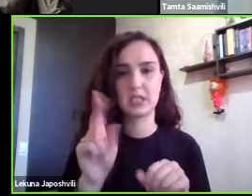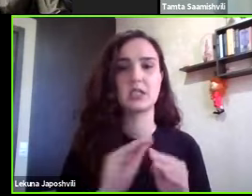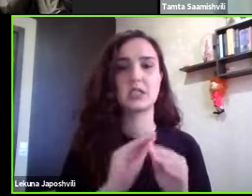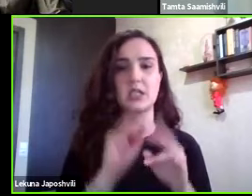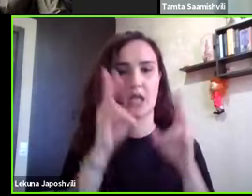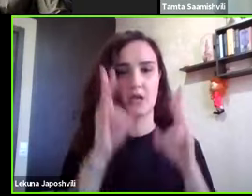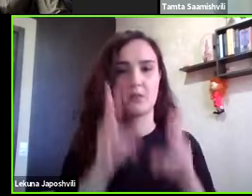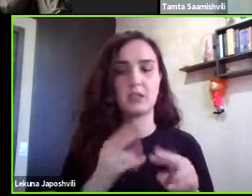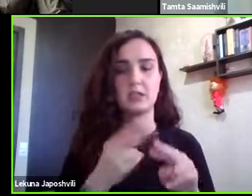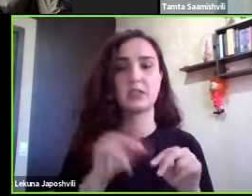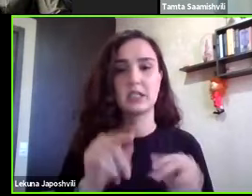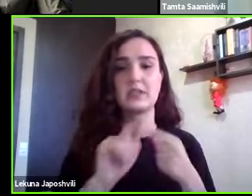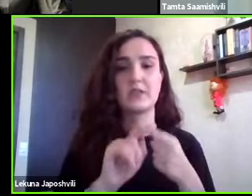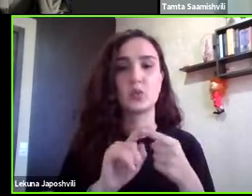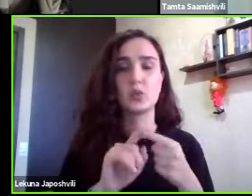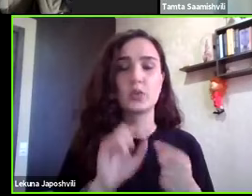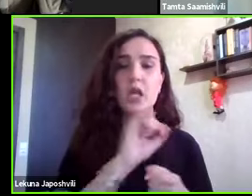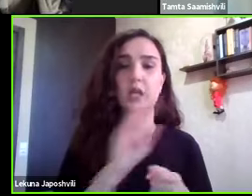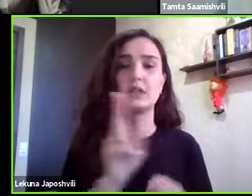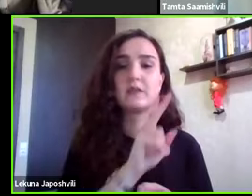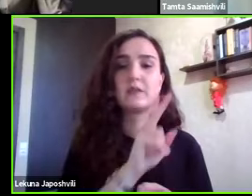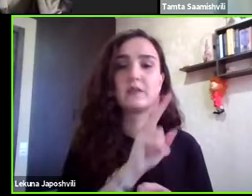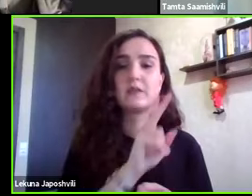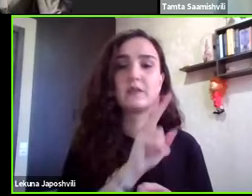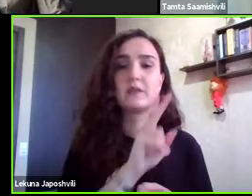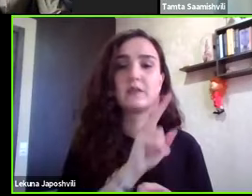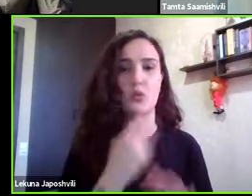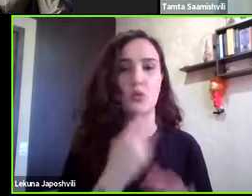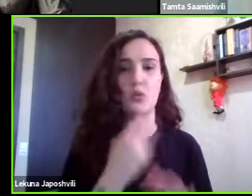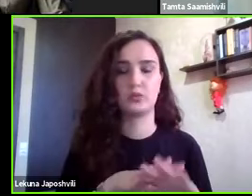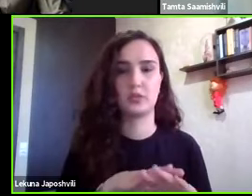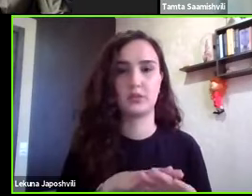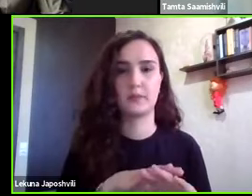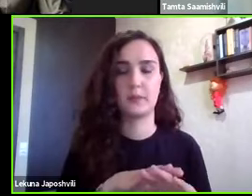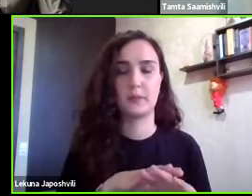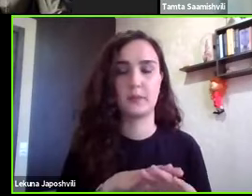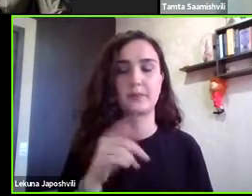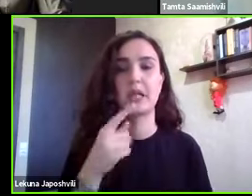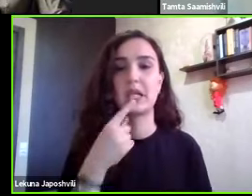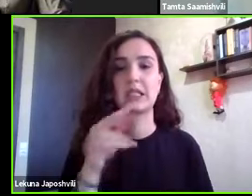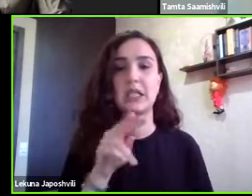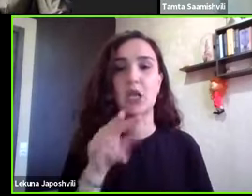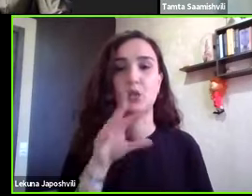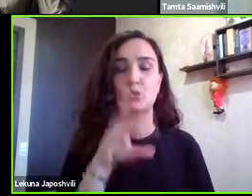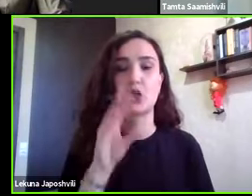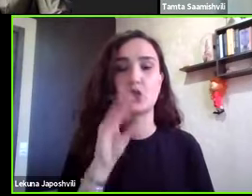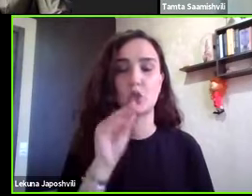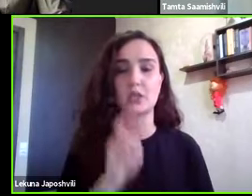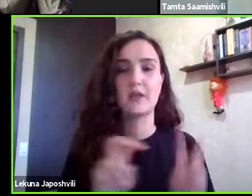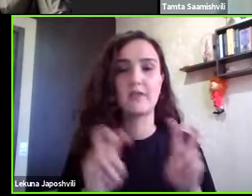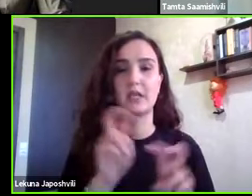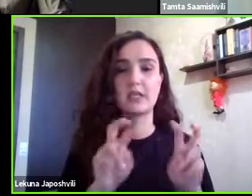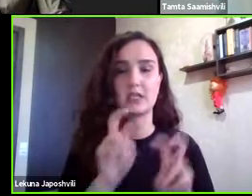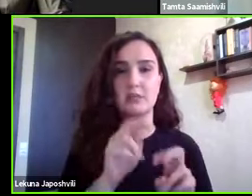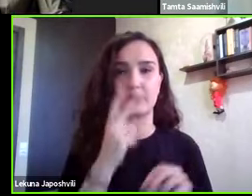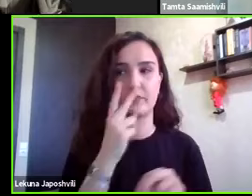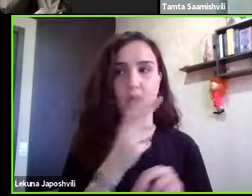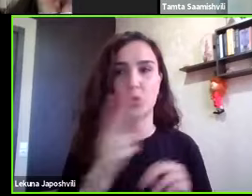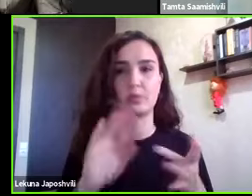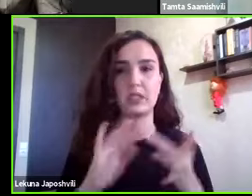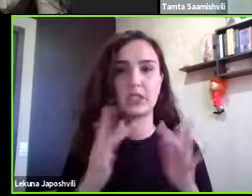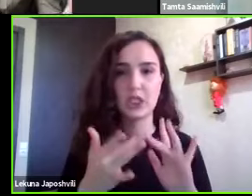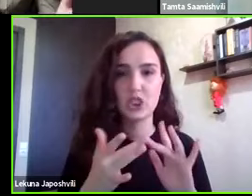დაემართათ ეს ვირუსი, ან და რომელთაც ძალიან გაურთულდათ. ხა ლიტერატურაში, როდესაც ვეძებთ და ვნახულობთ საიტებზე